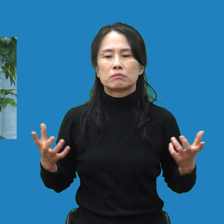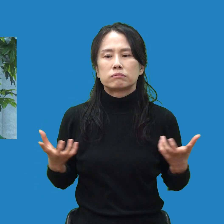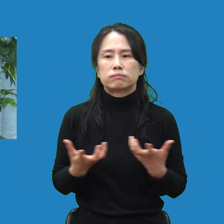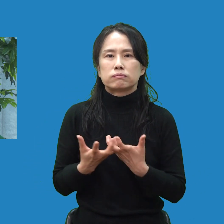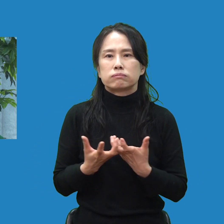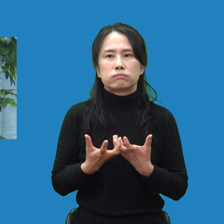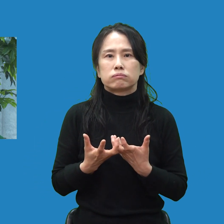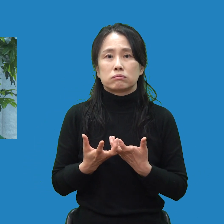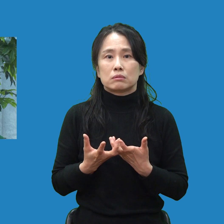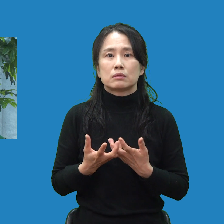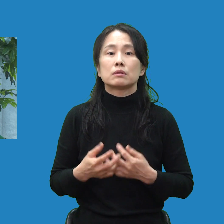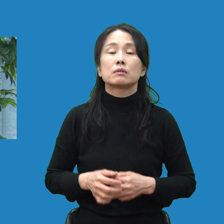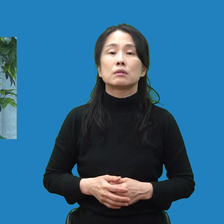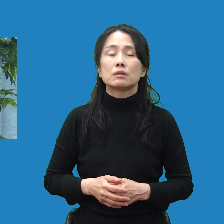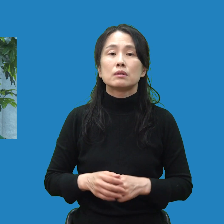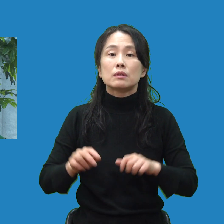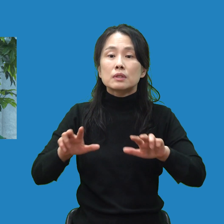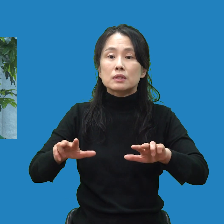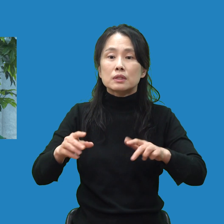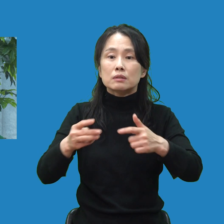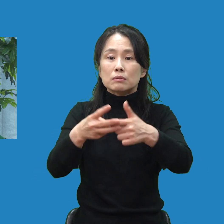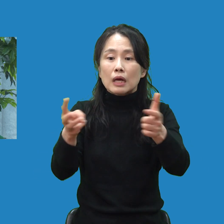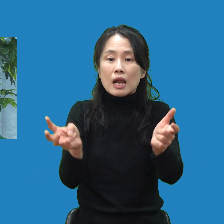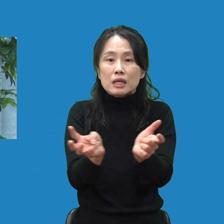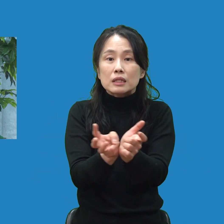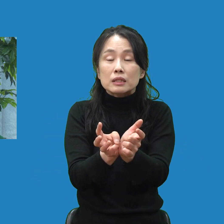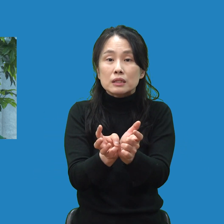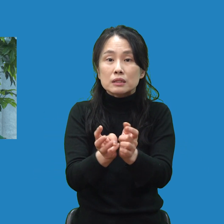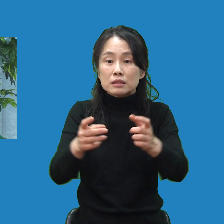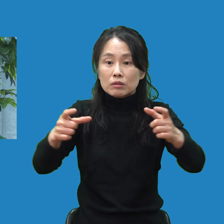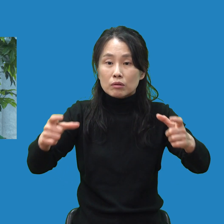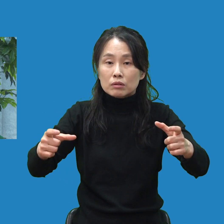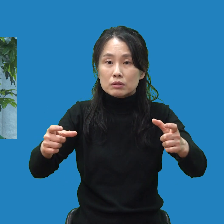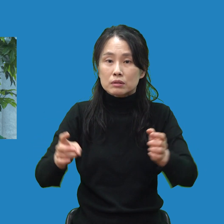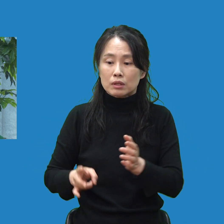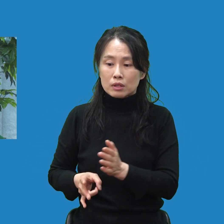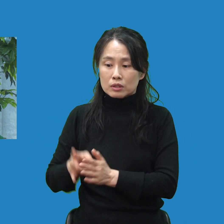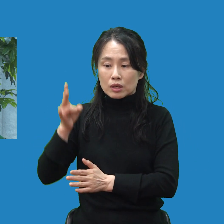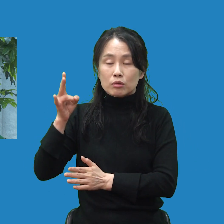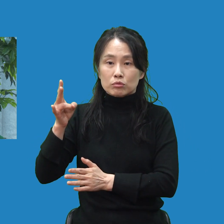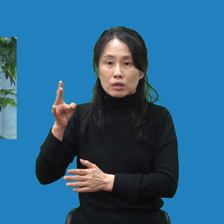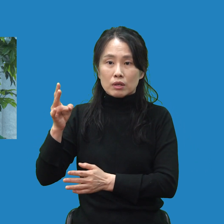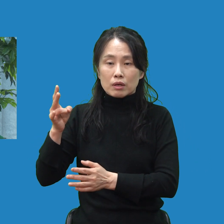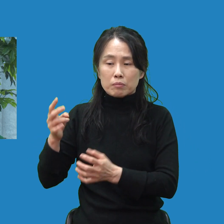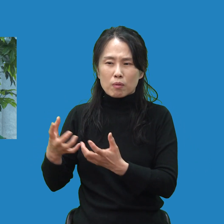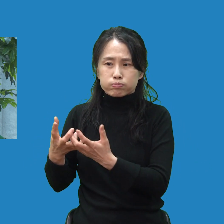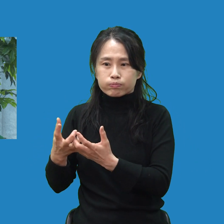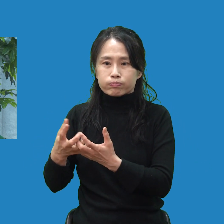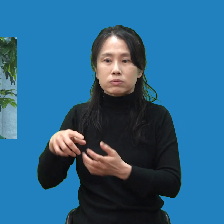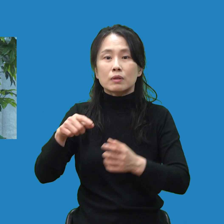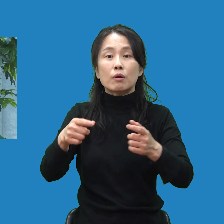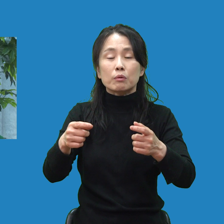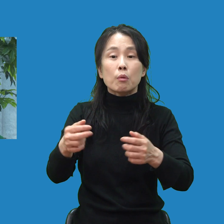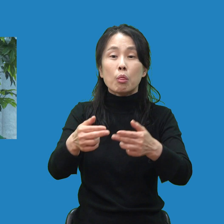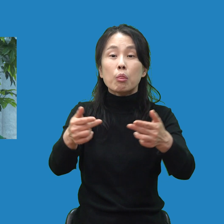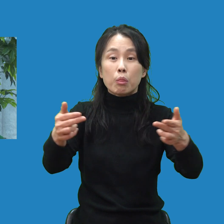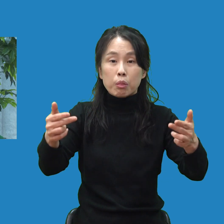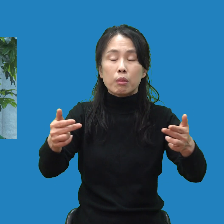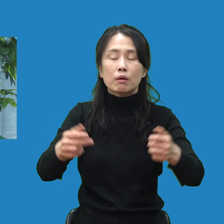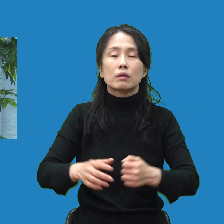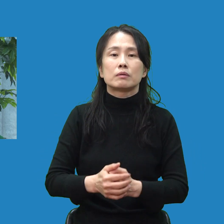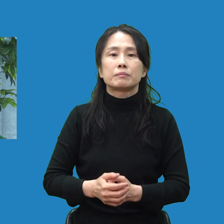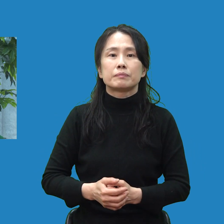근데 갈릴리 지방 도시는 뭐 예루살렘보다 훨씬 더 인구 밀도가 낮지 않습니까? 2만